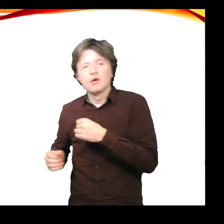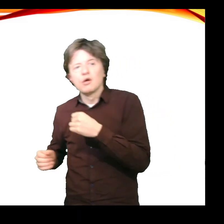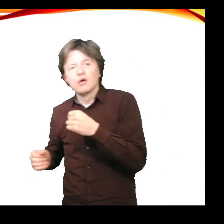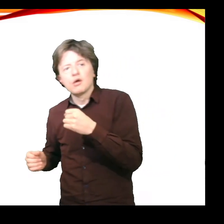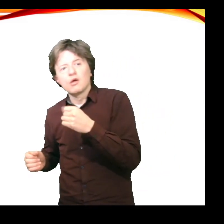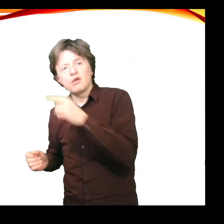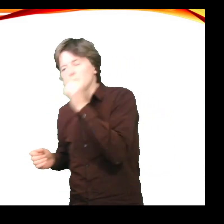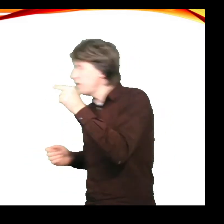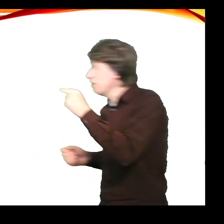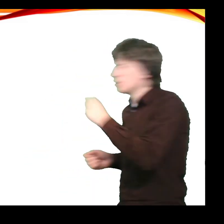In het begin.